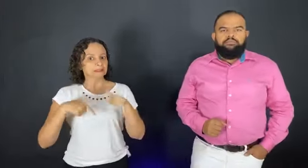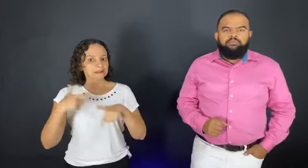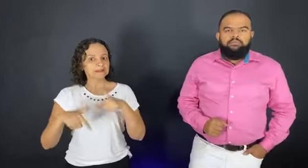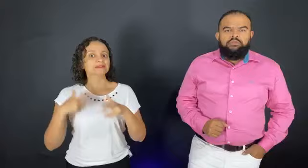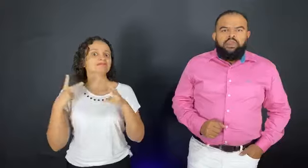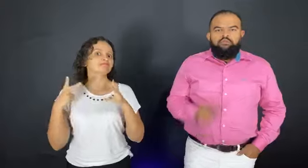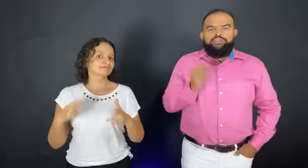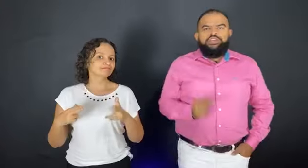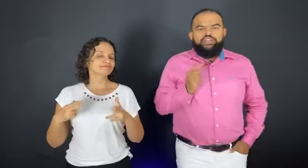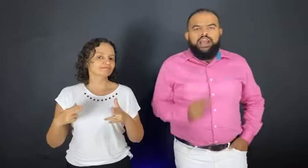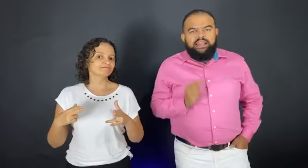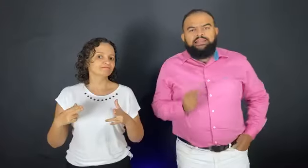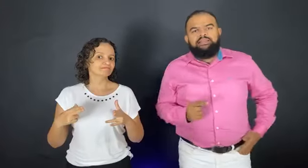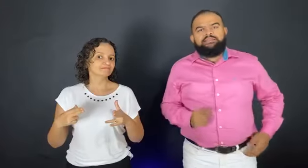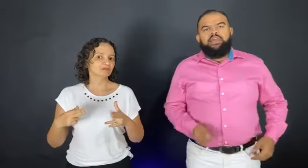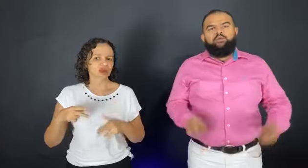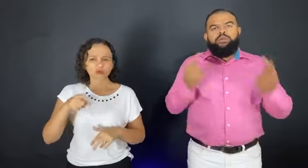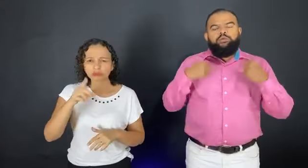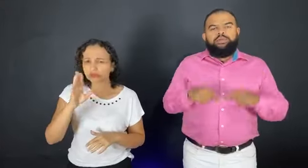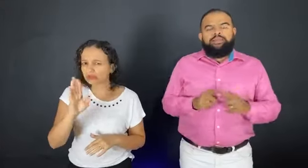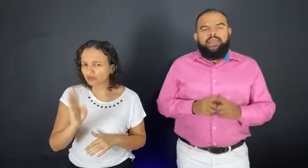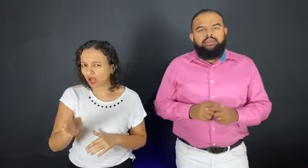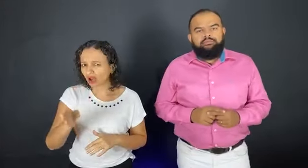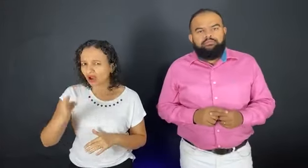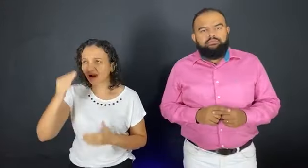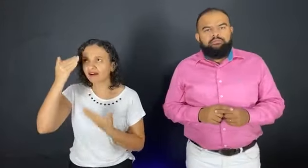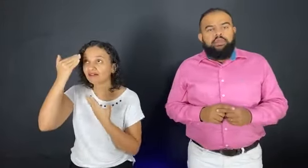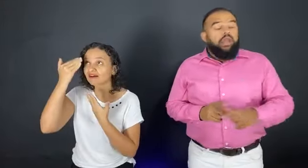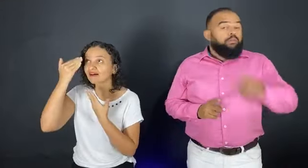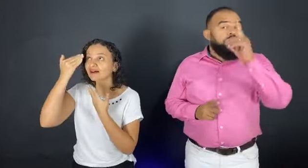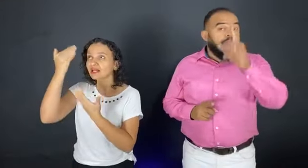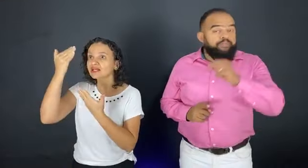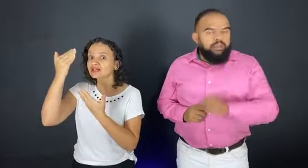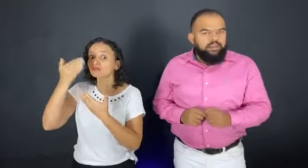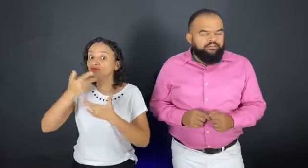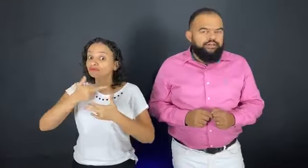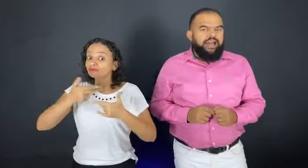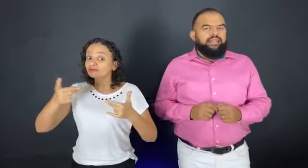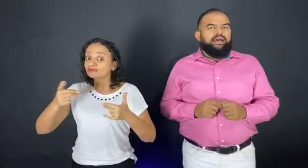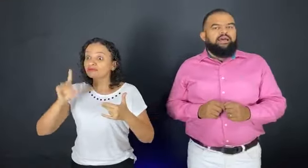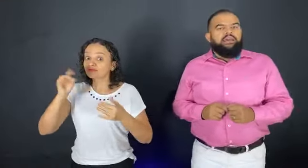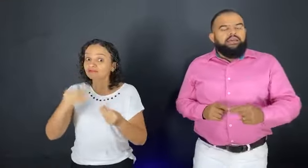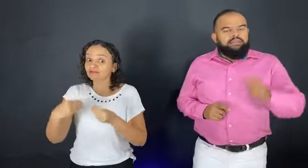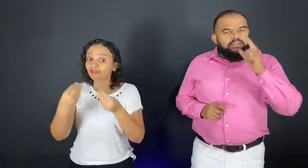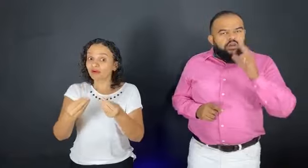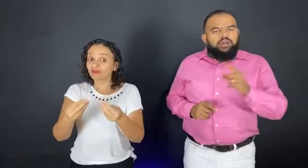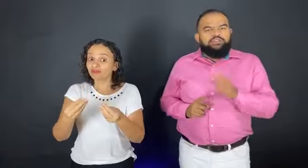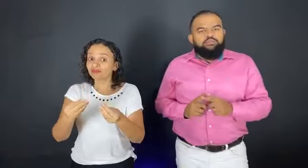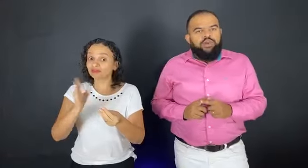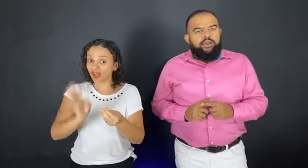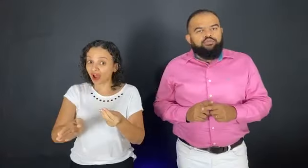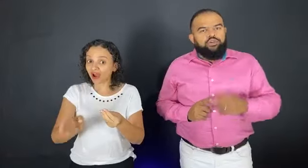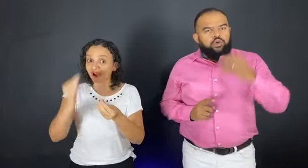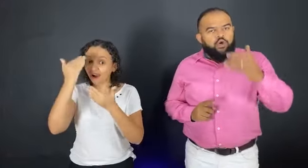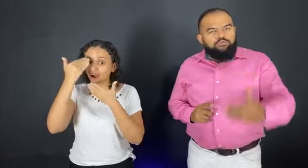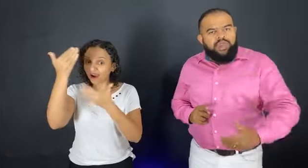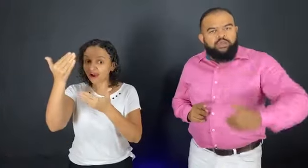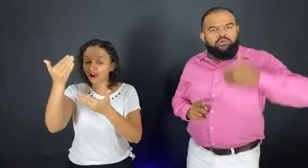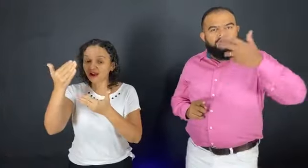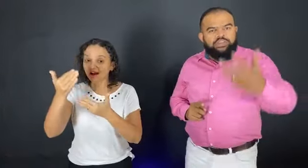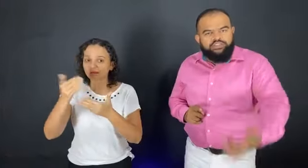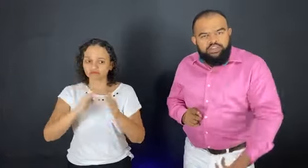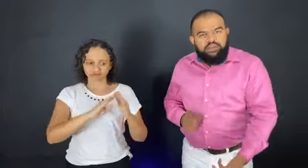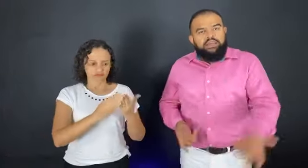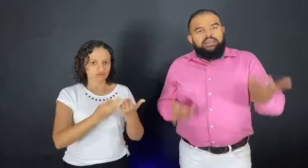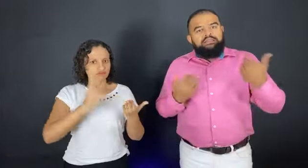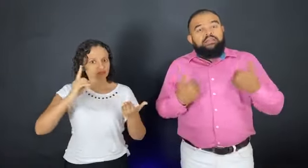você, você já agradeceu pelo que tem? Porque a Bíblia fala: se nós tivermos o que comer